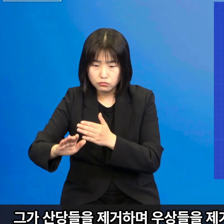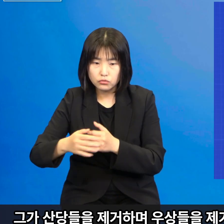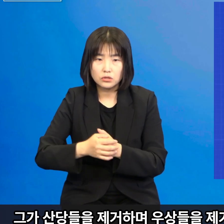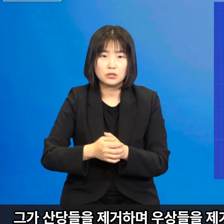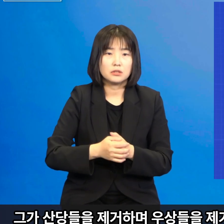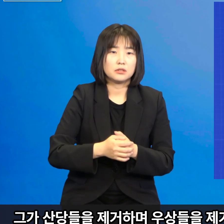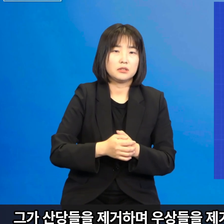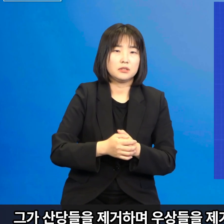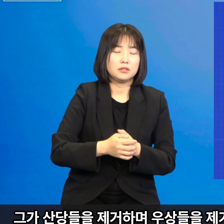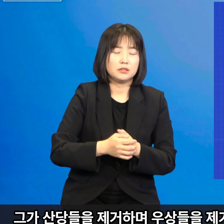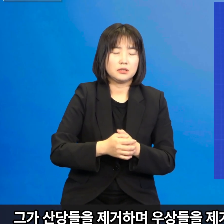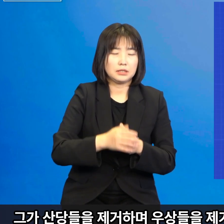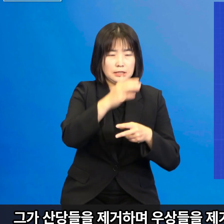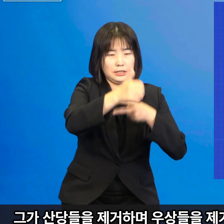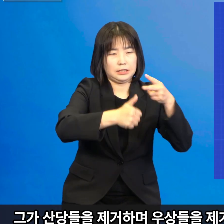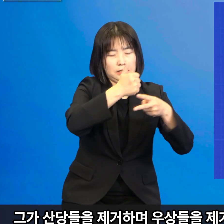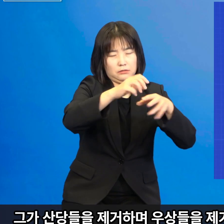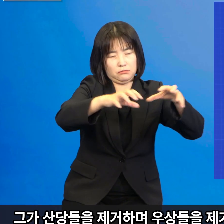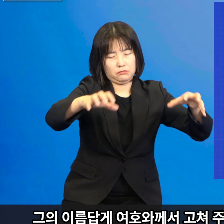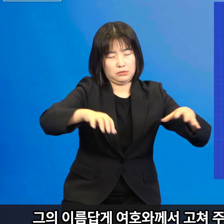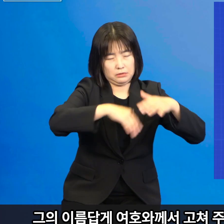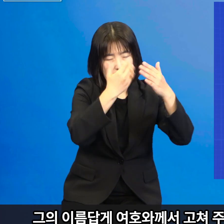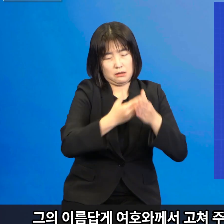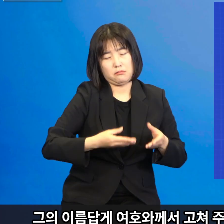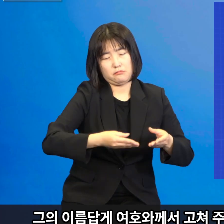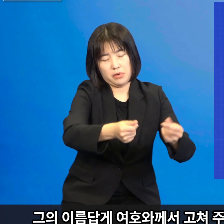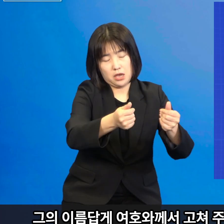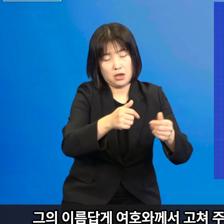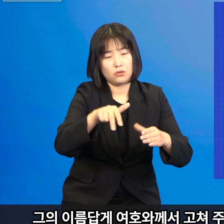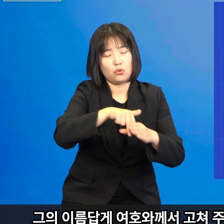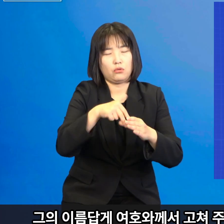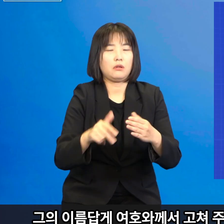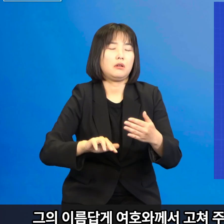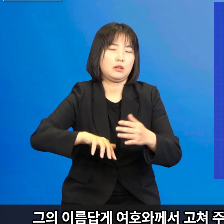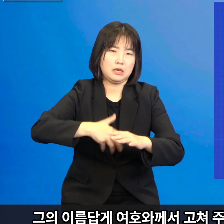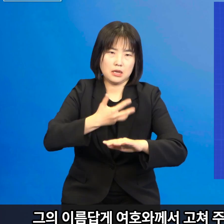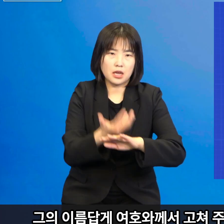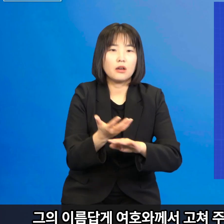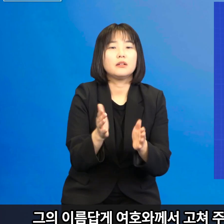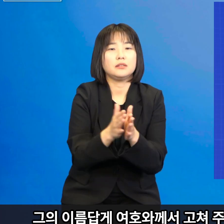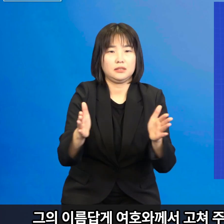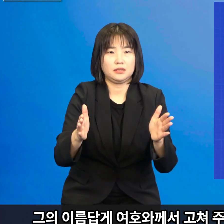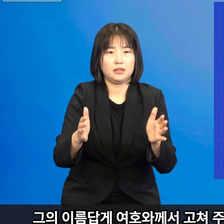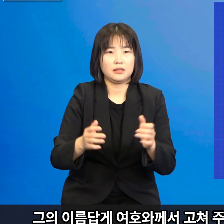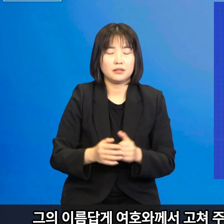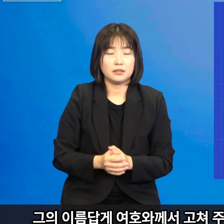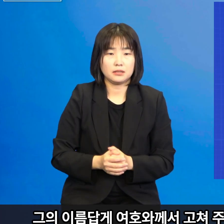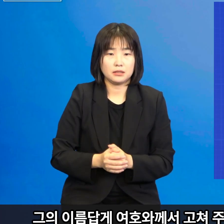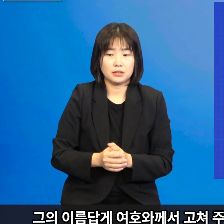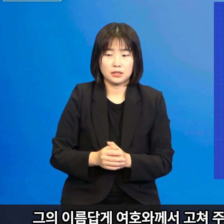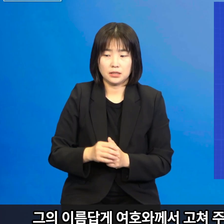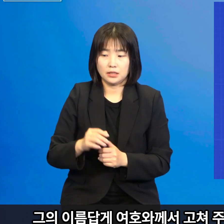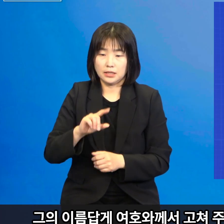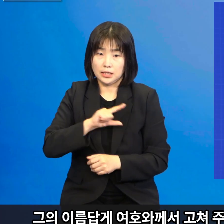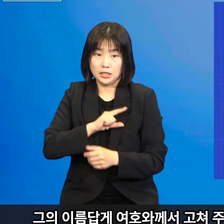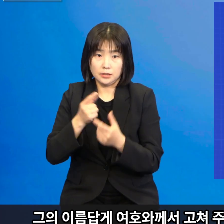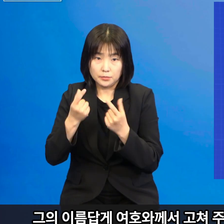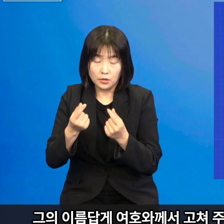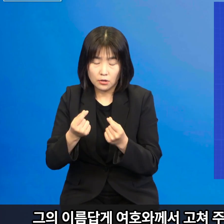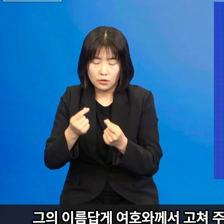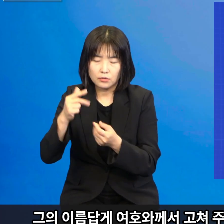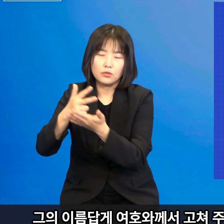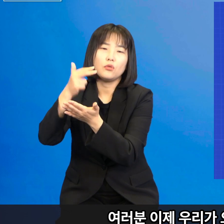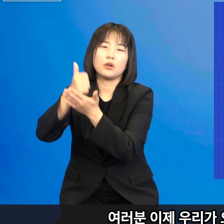이 종교 개혁을 시작을 하게 돼요. 그의 이름답게 여호와께서 고쳐주시는 그 역사가 일어나게